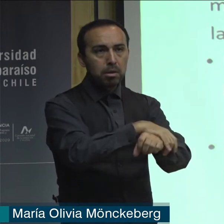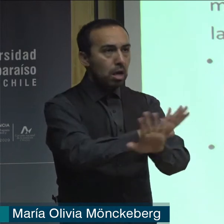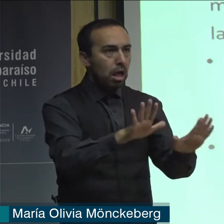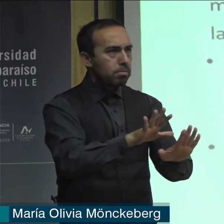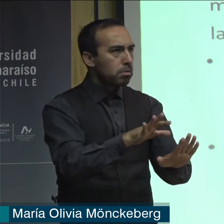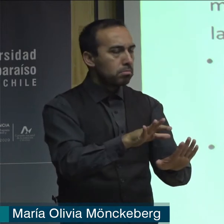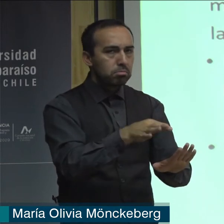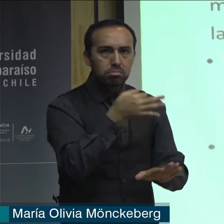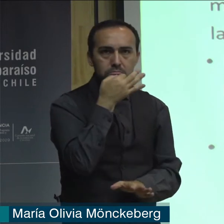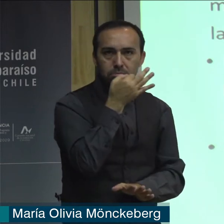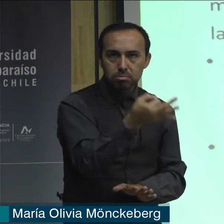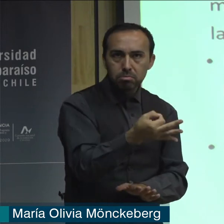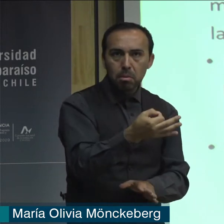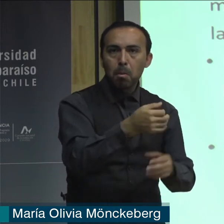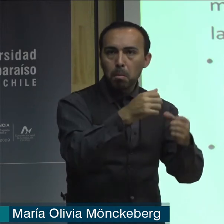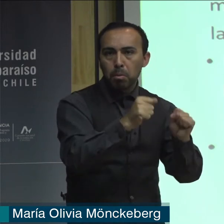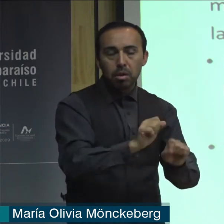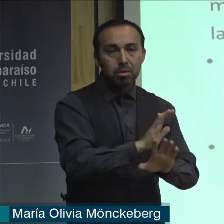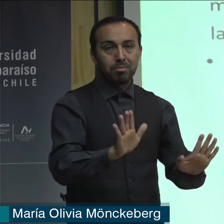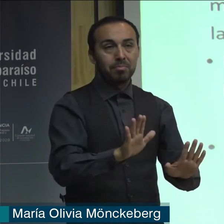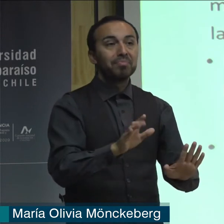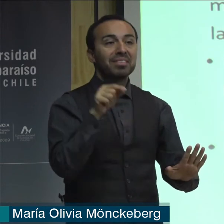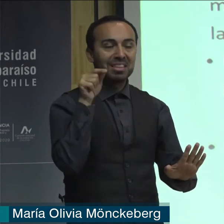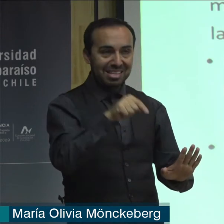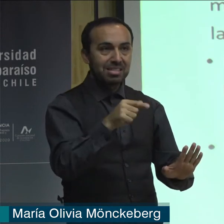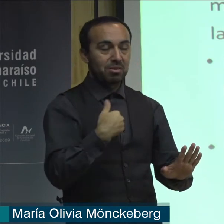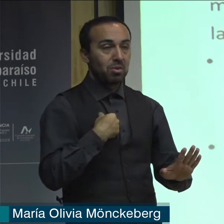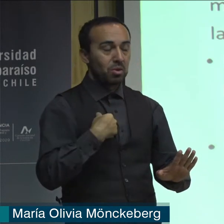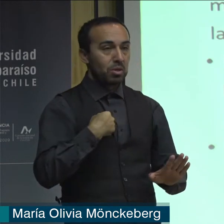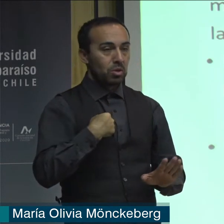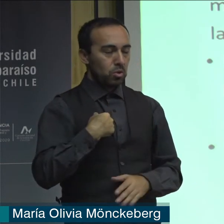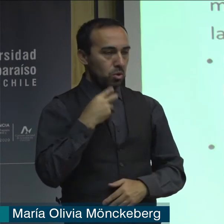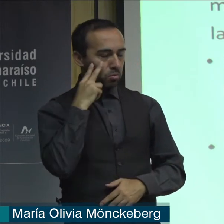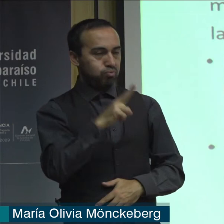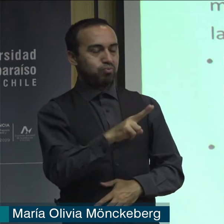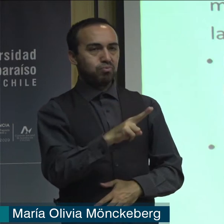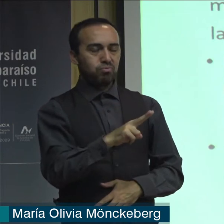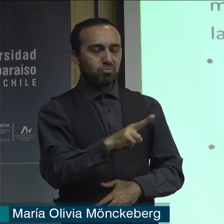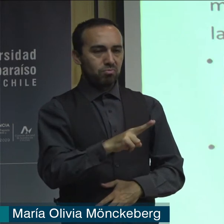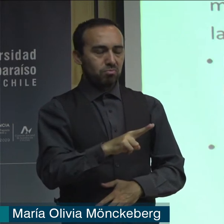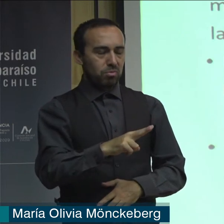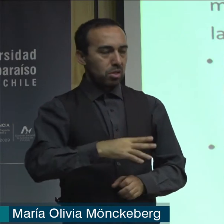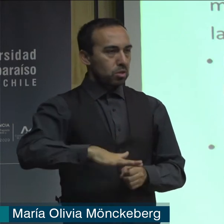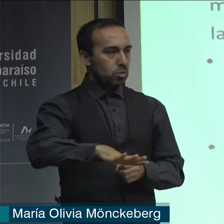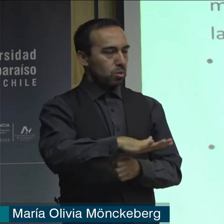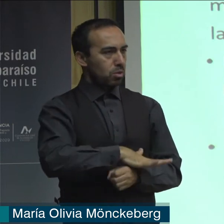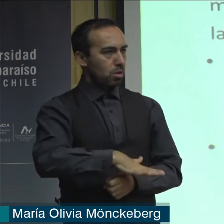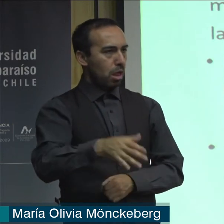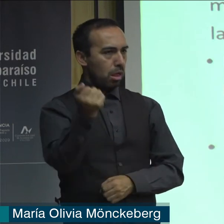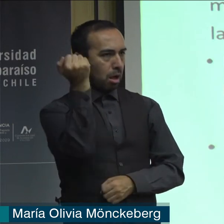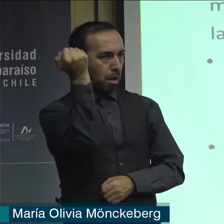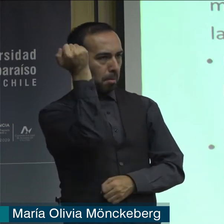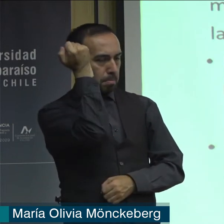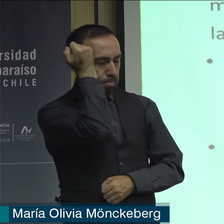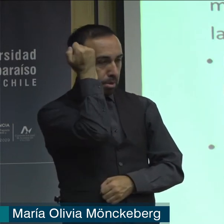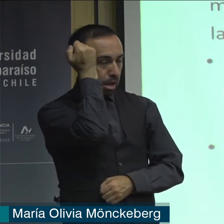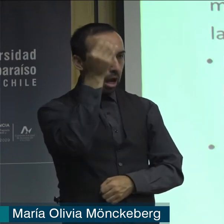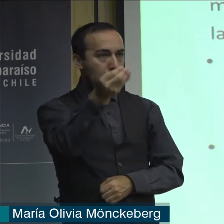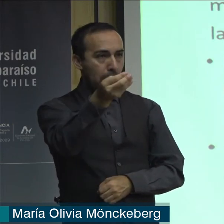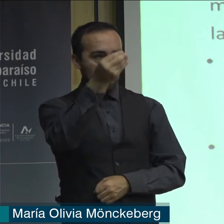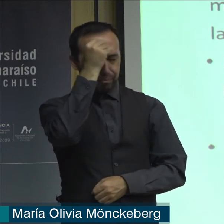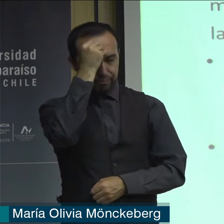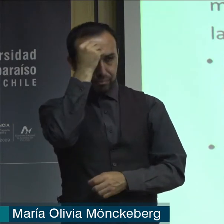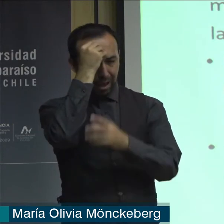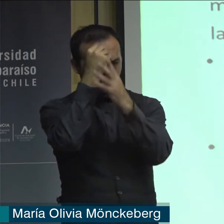me tocó vivir y que marca ese quiebre pasaron otras cosas mucho más